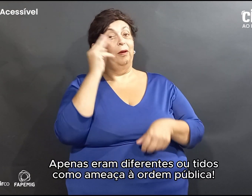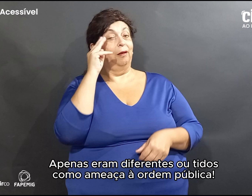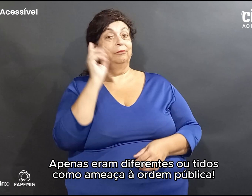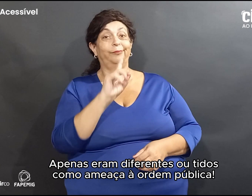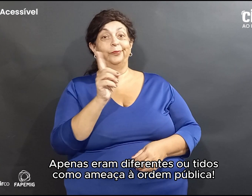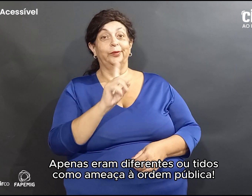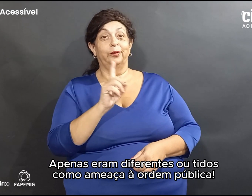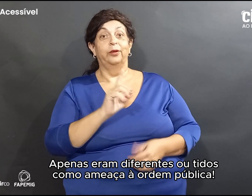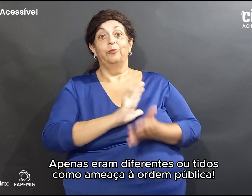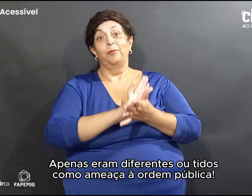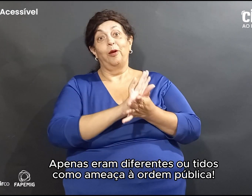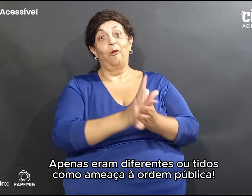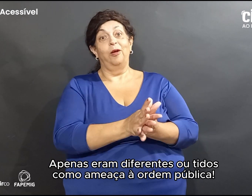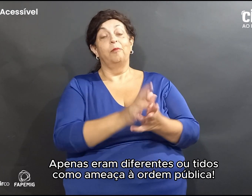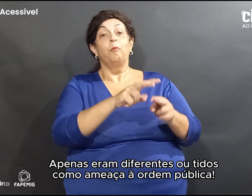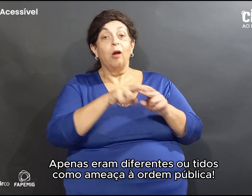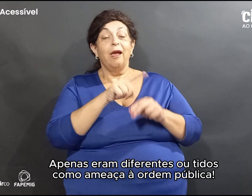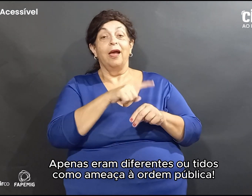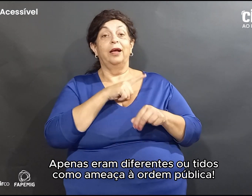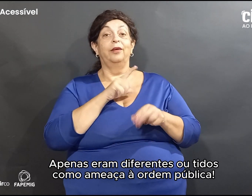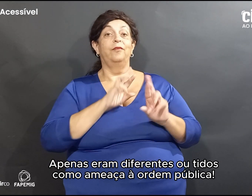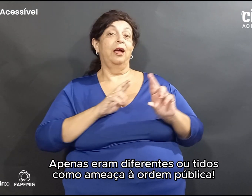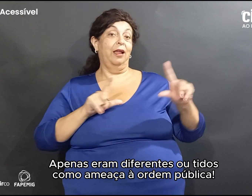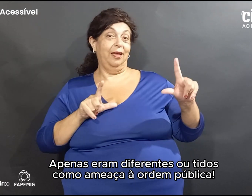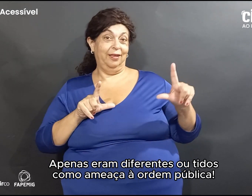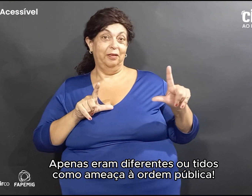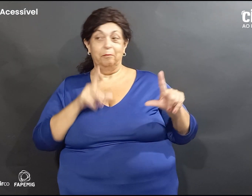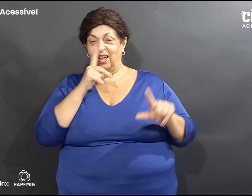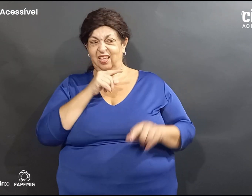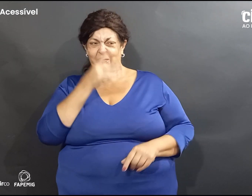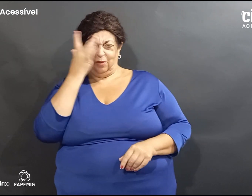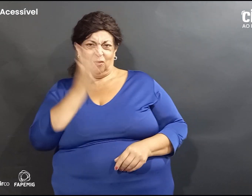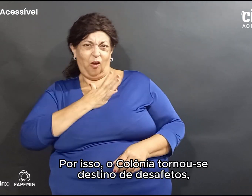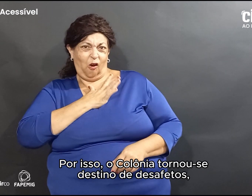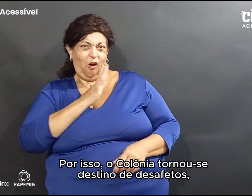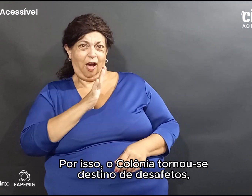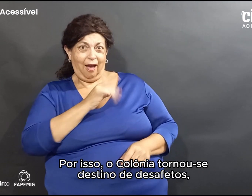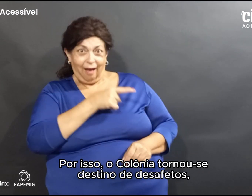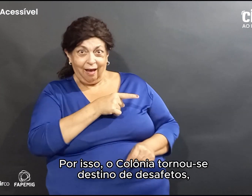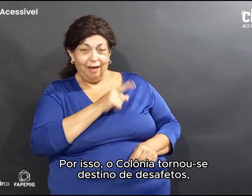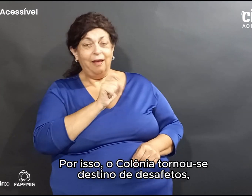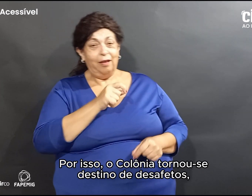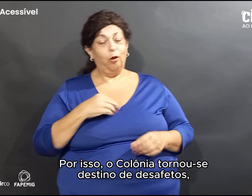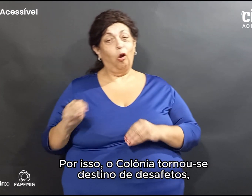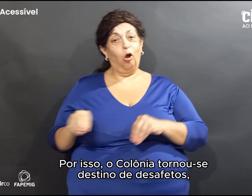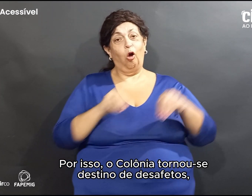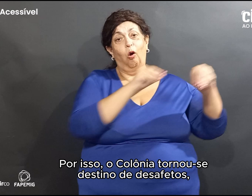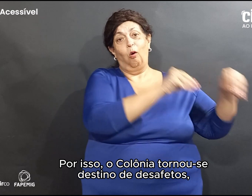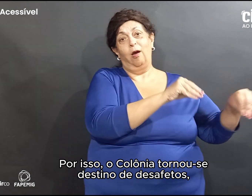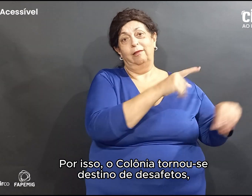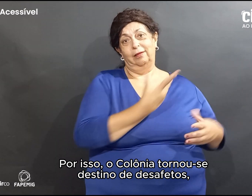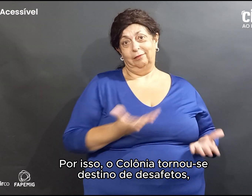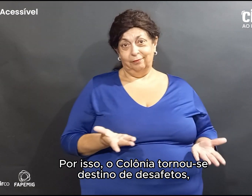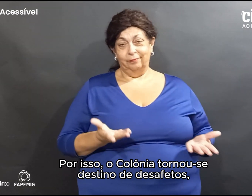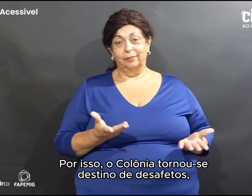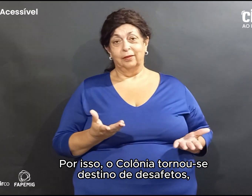eram diferentes ou tidos com ameaça à ordem pública. Por isso, o Colônia tornou-se destino de